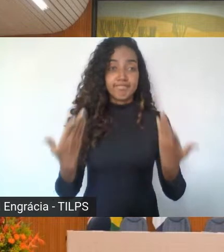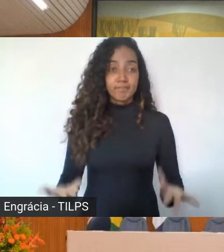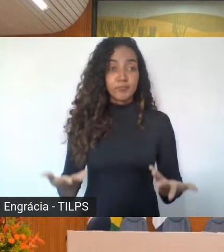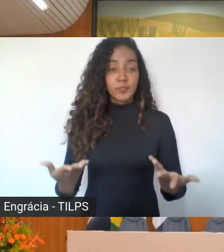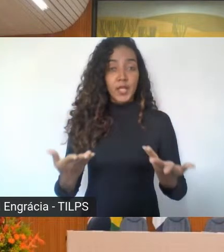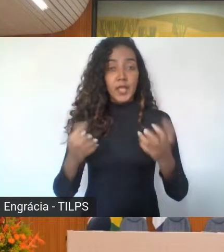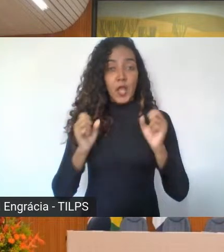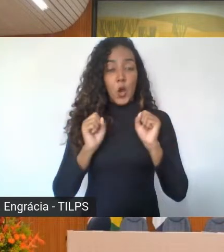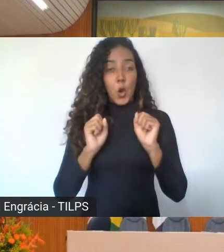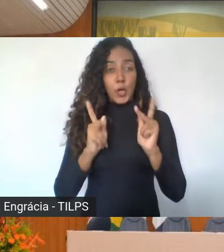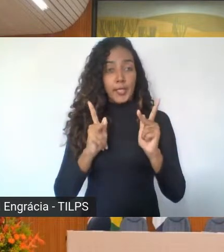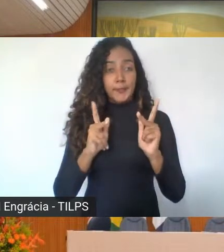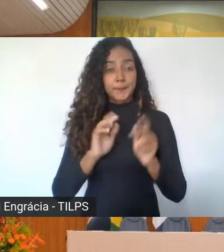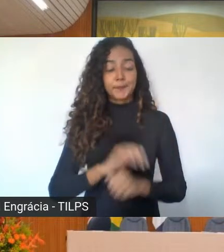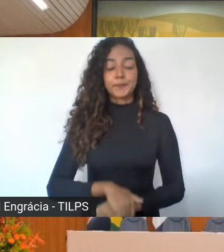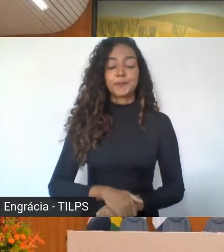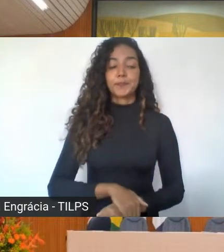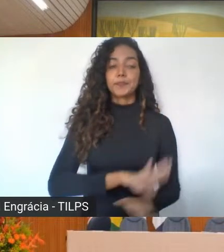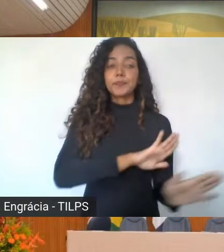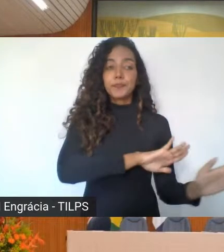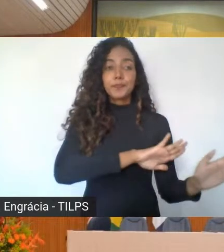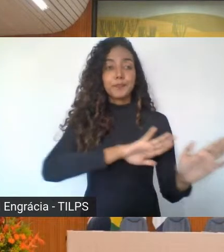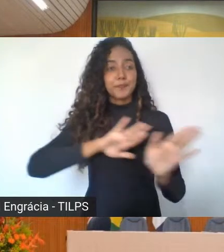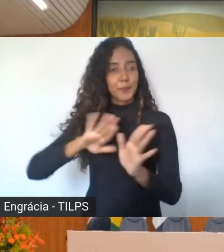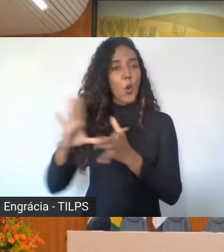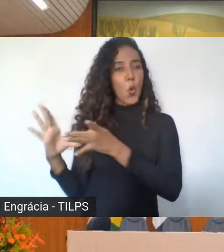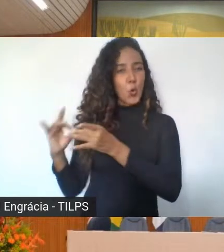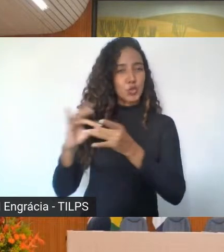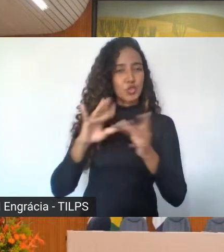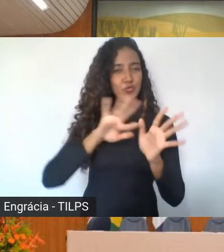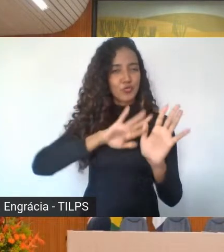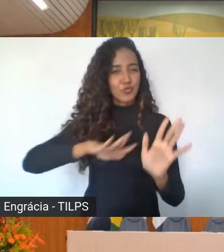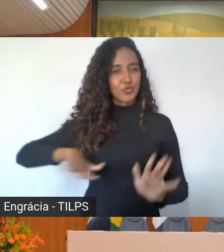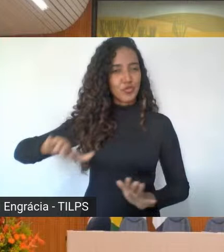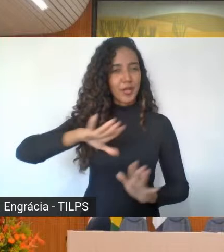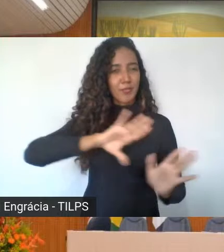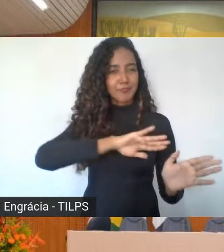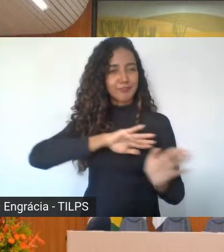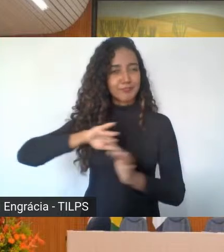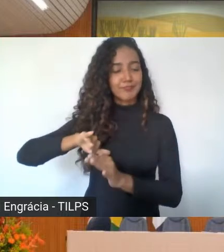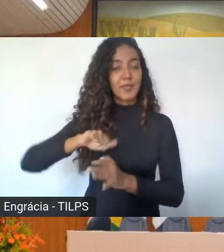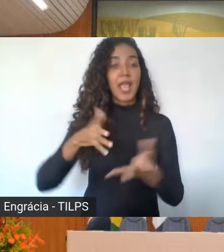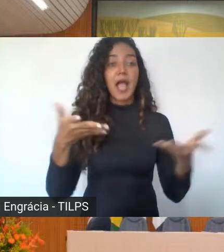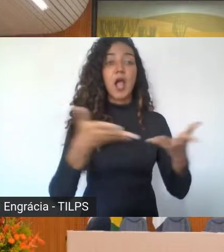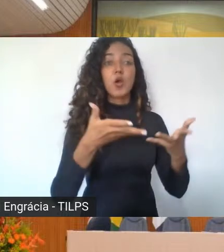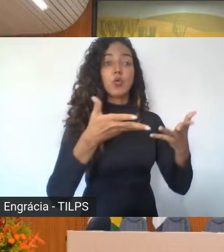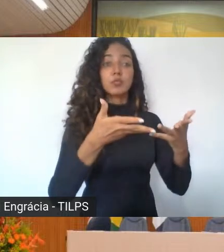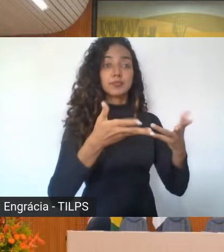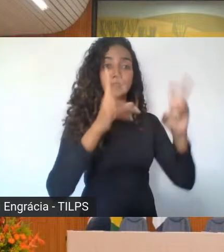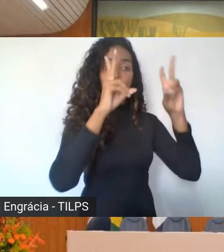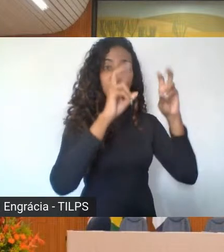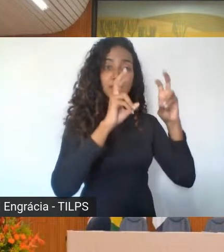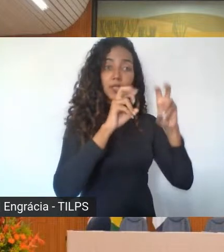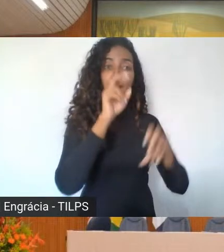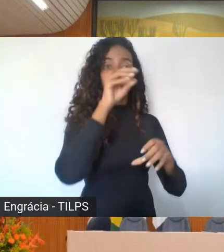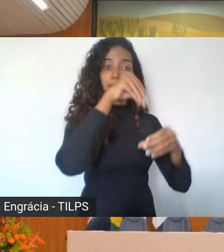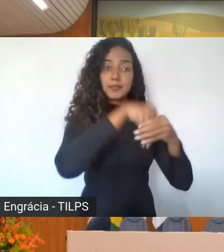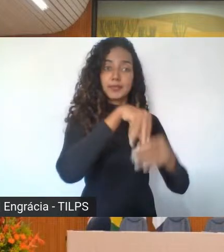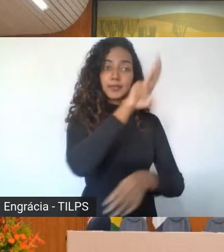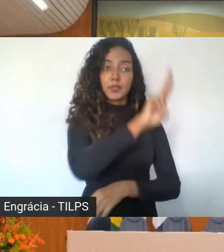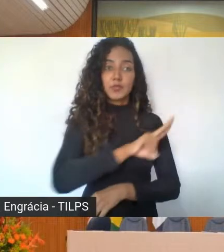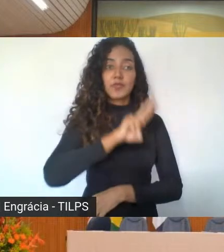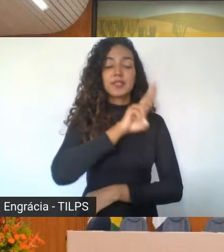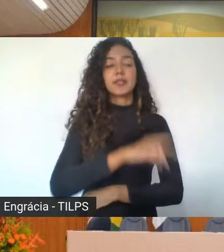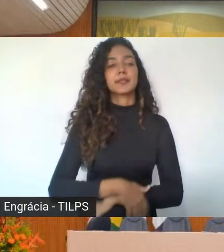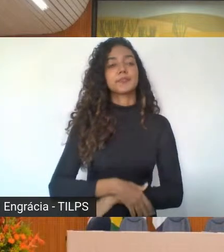Ok. Saindo do contexto geral, vamos para a nossa universidade. A UFRPE, desde 16